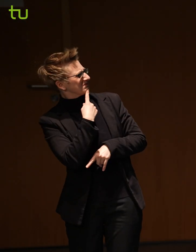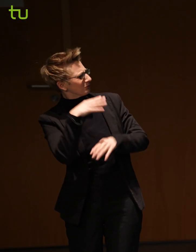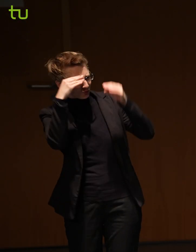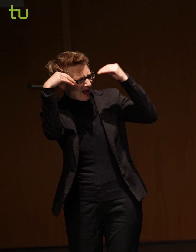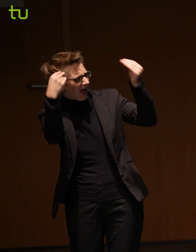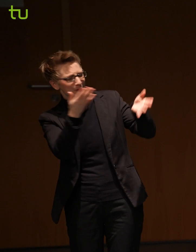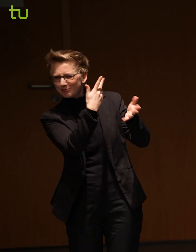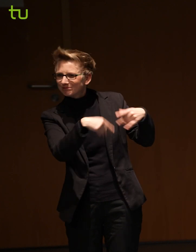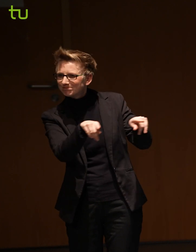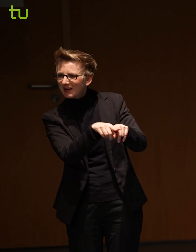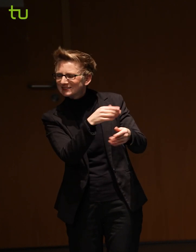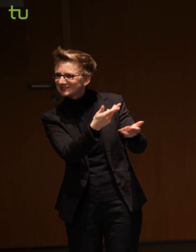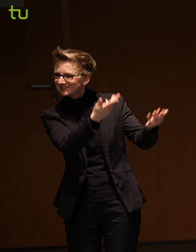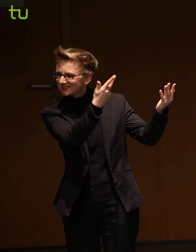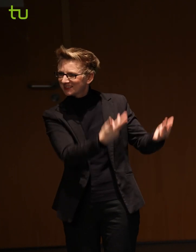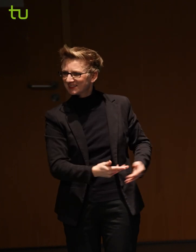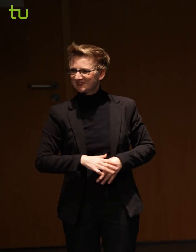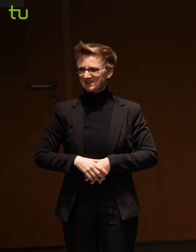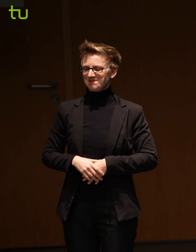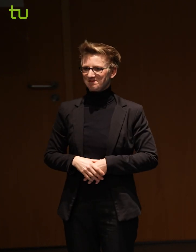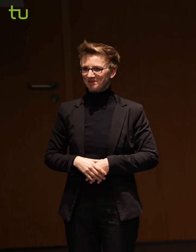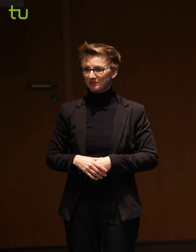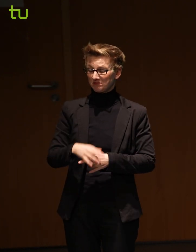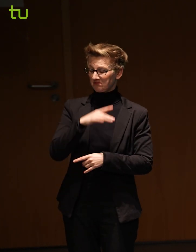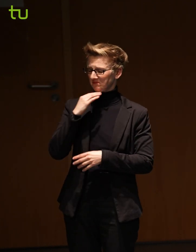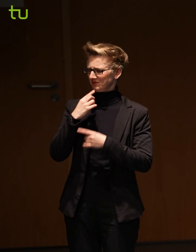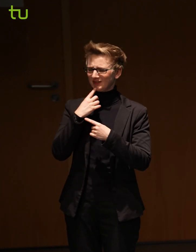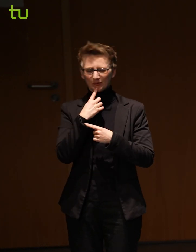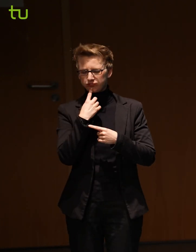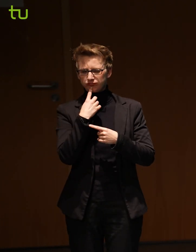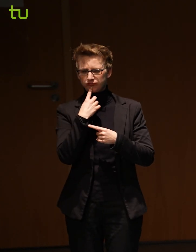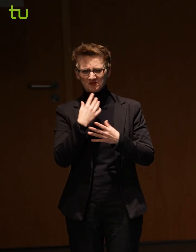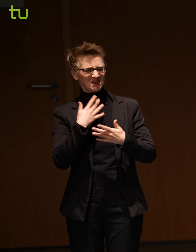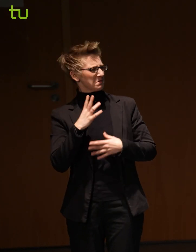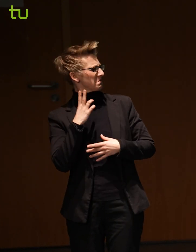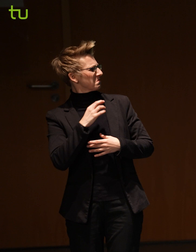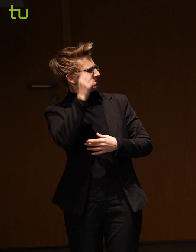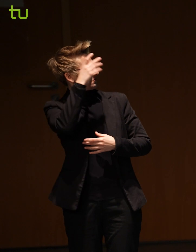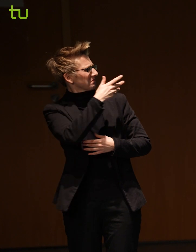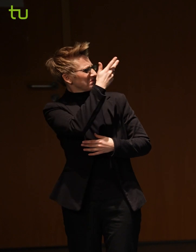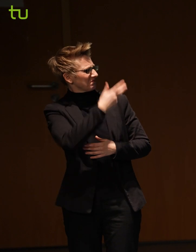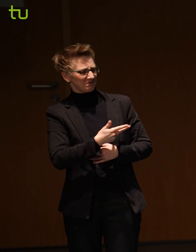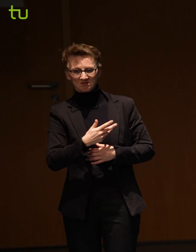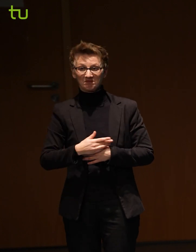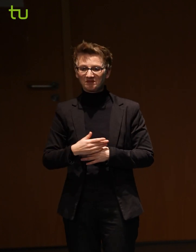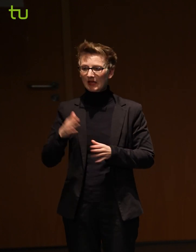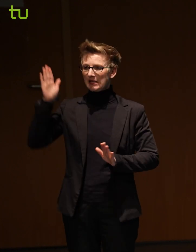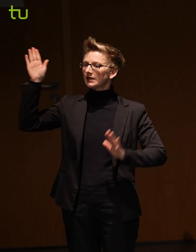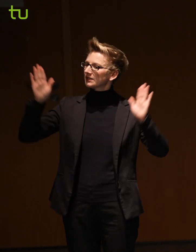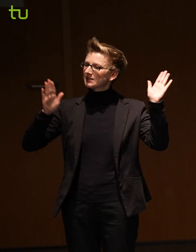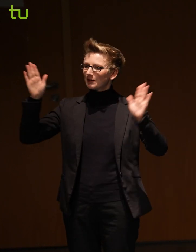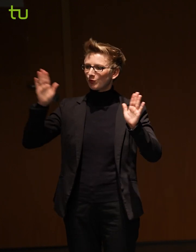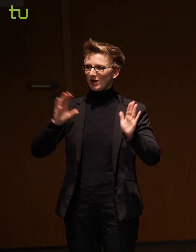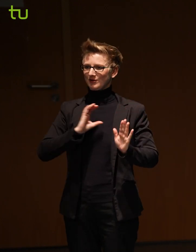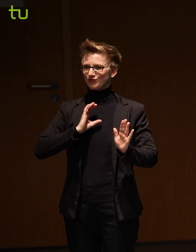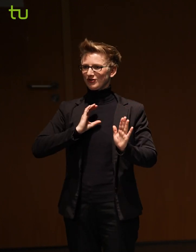proletarisches, jedenfalls aber ein egalitäres Profil, glaubten viele darin zu erkennen. Ein Bild, das den demokratischen Charakter des